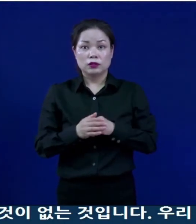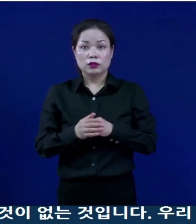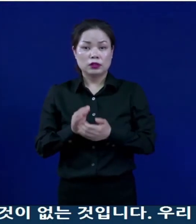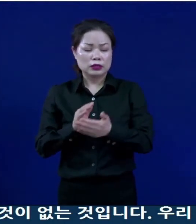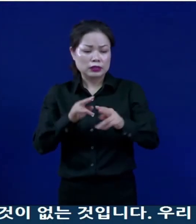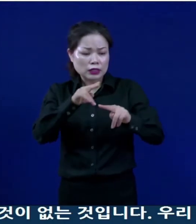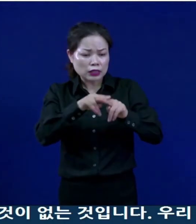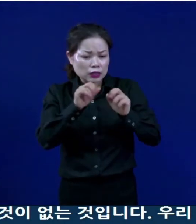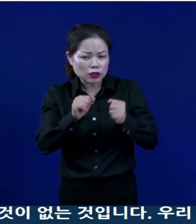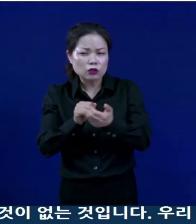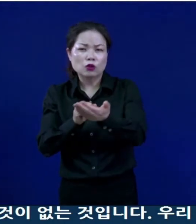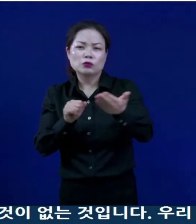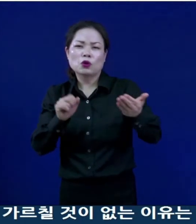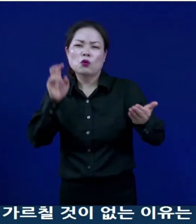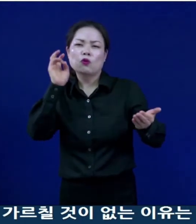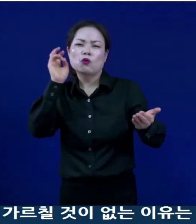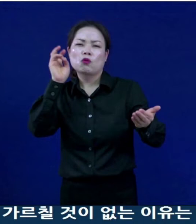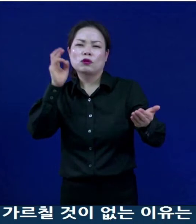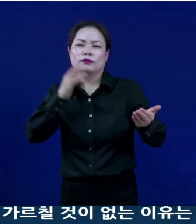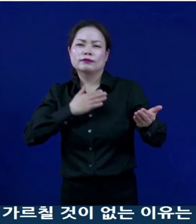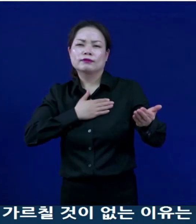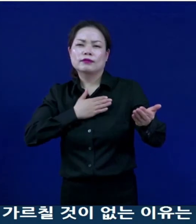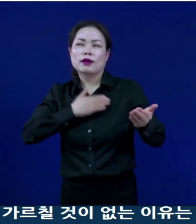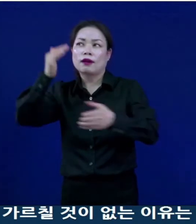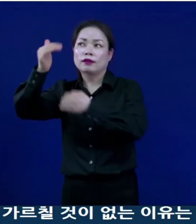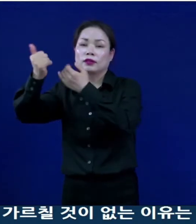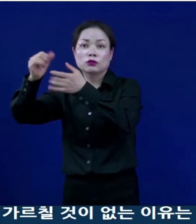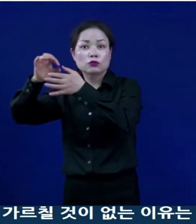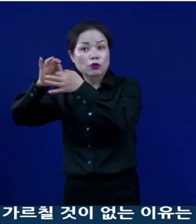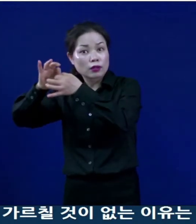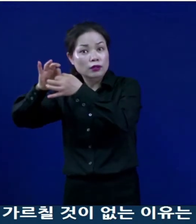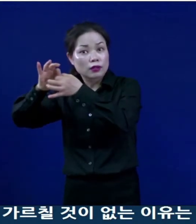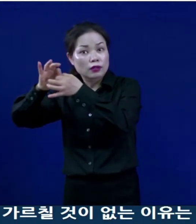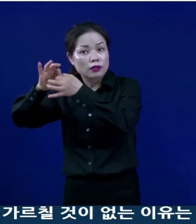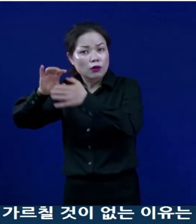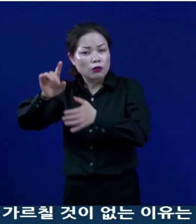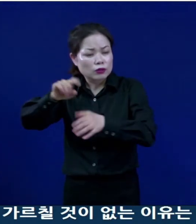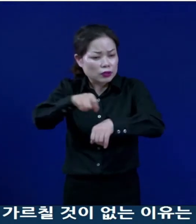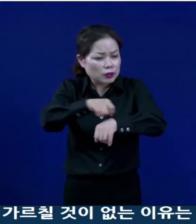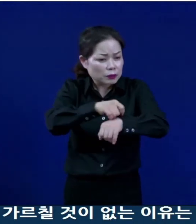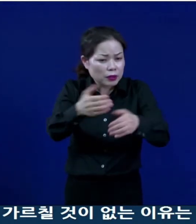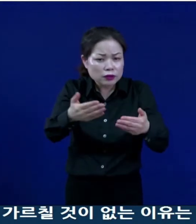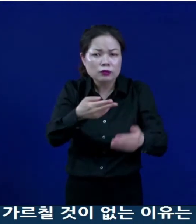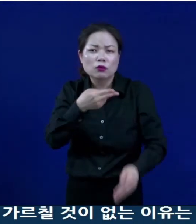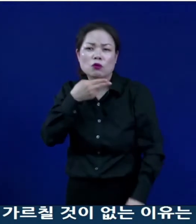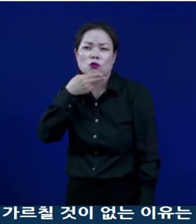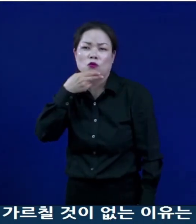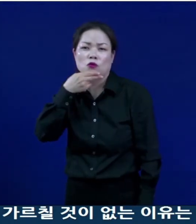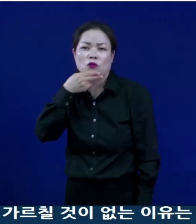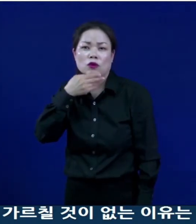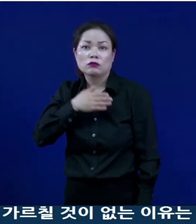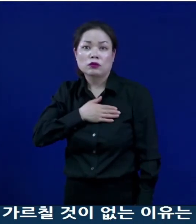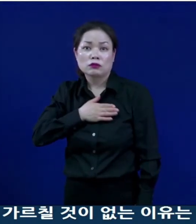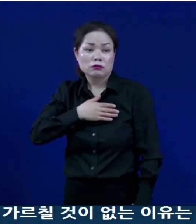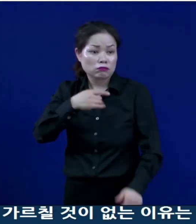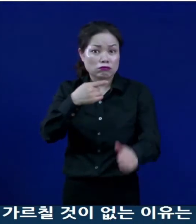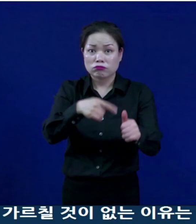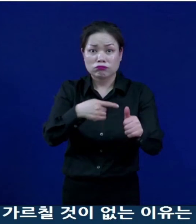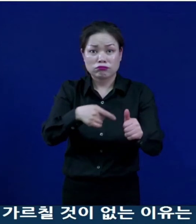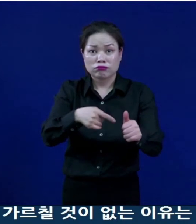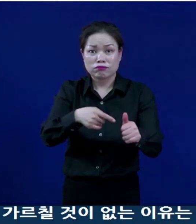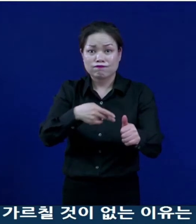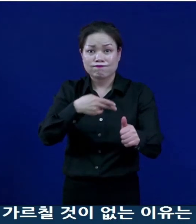여러분, 이 자리에 앉아 계신 여러분들께서도 혹시 나는 하나님과 관계된 어떤 특별한 일이 없었고 나는 가르칠